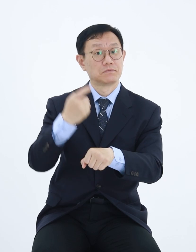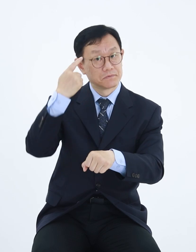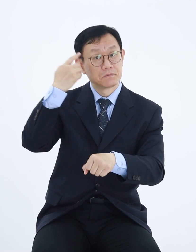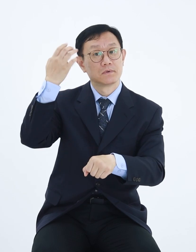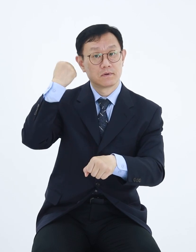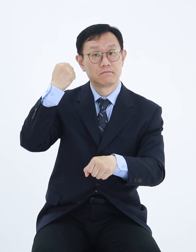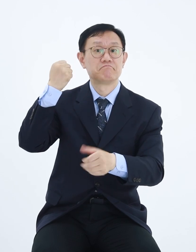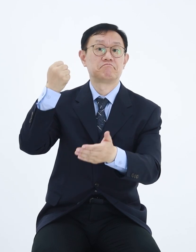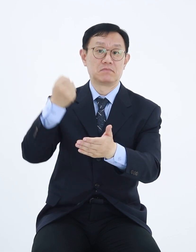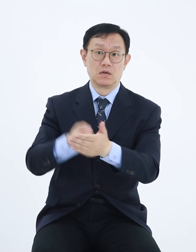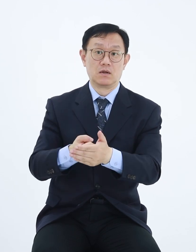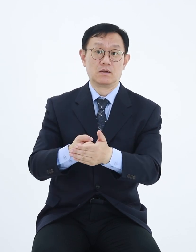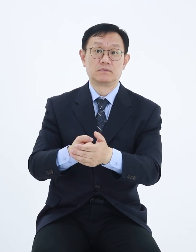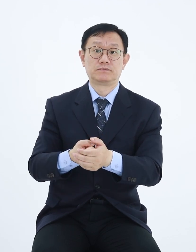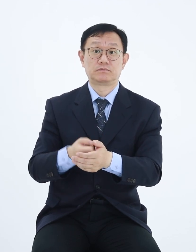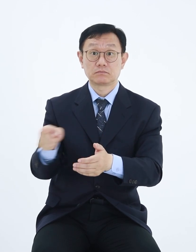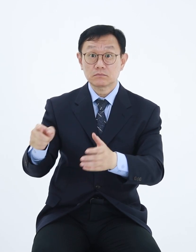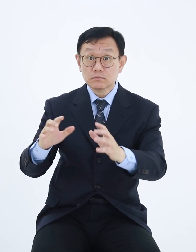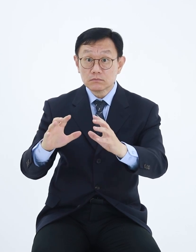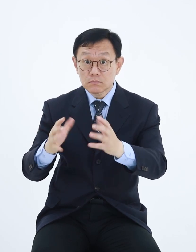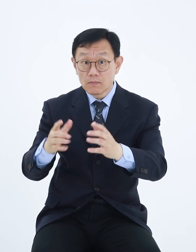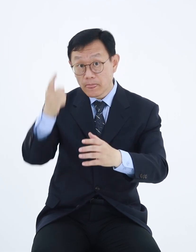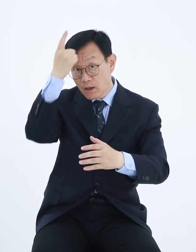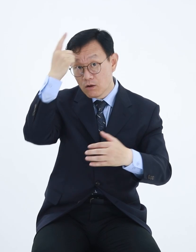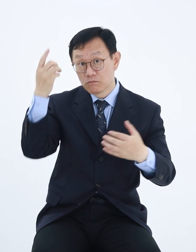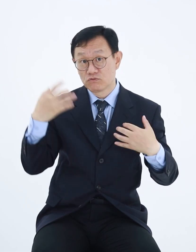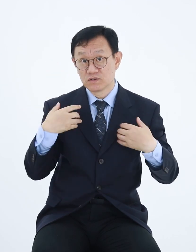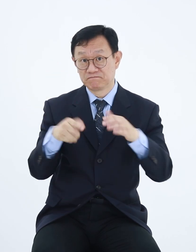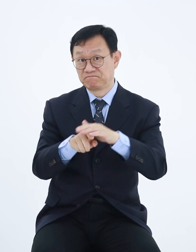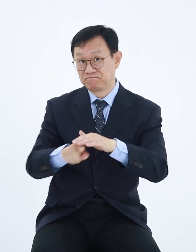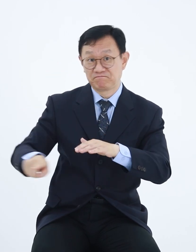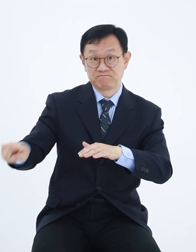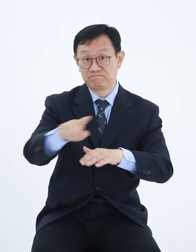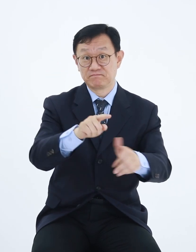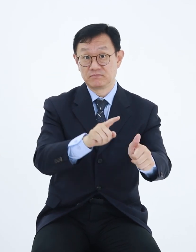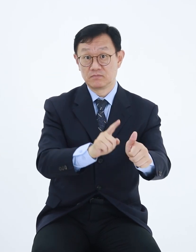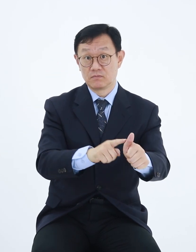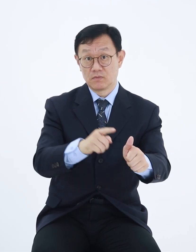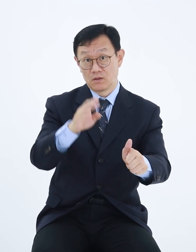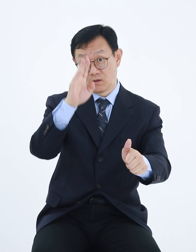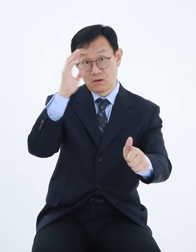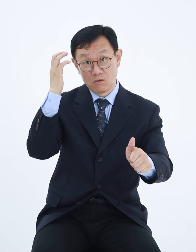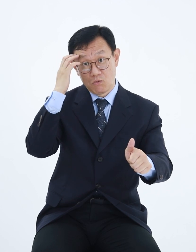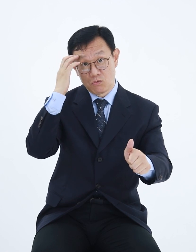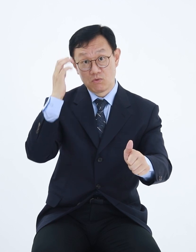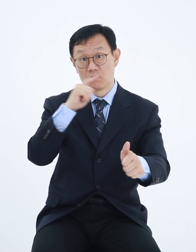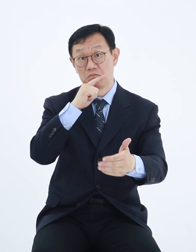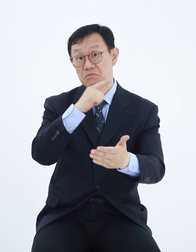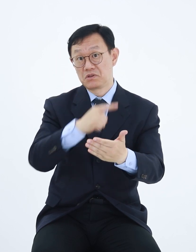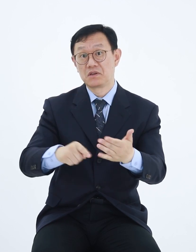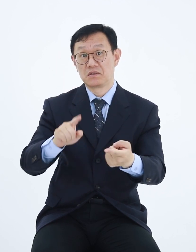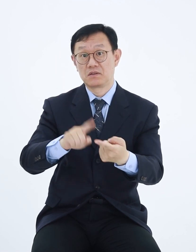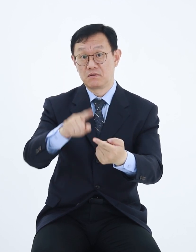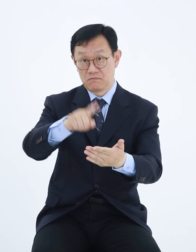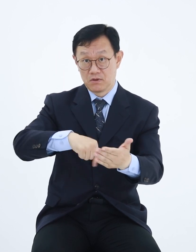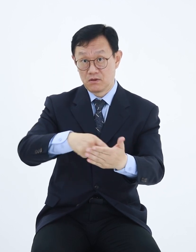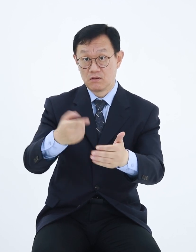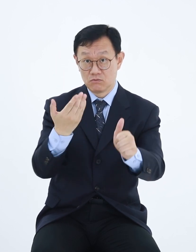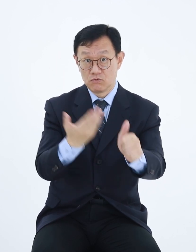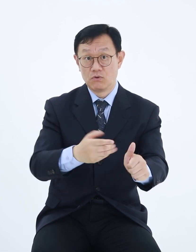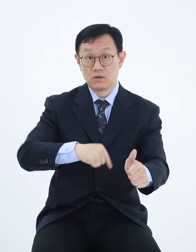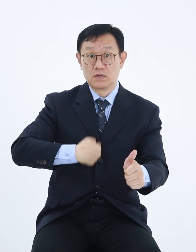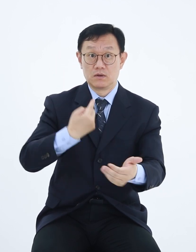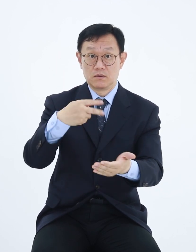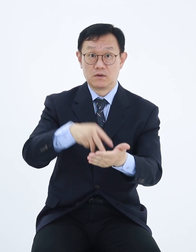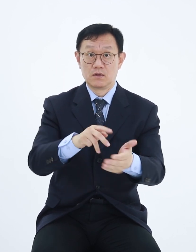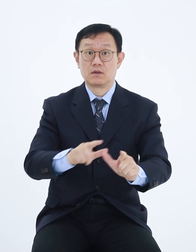판단했습니다. 따라서 당사국 정부가 나서서 Y군이 받은 고통과 피해에 대해 배상하고 Y군이